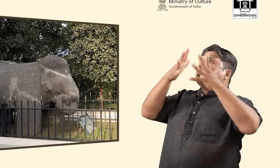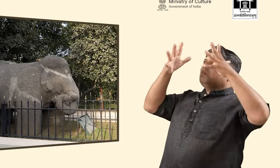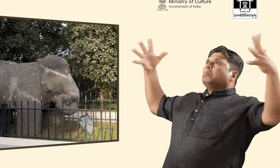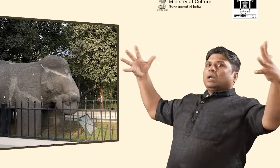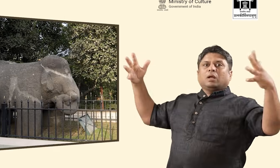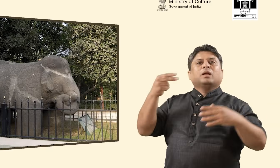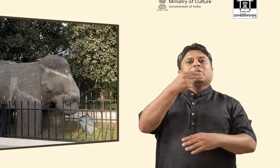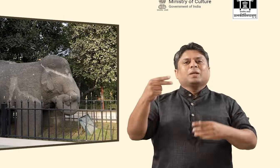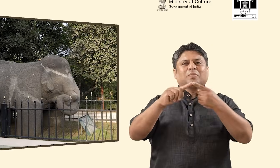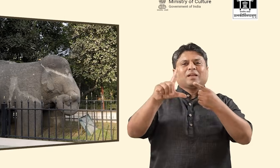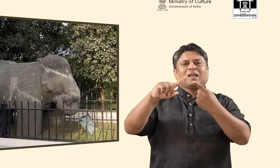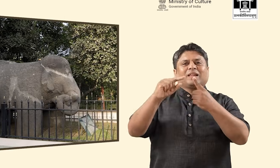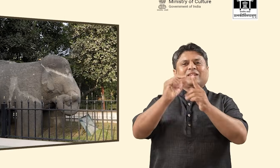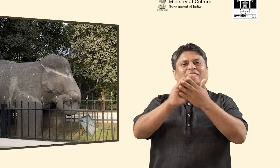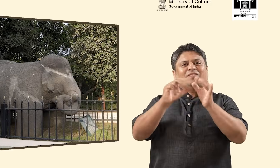मिळालं.